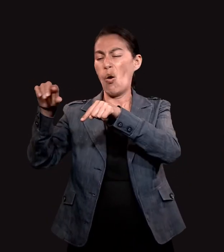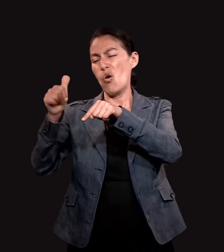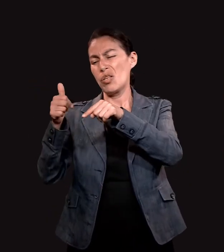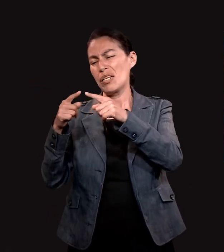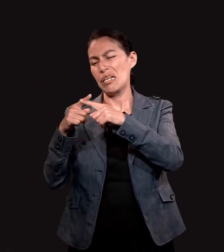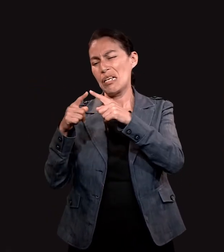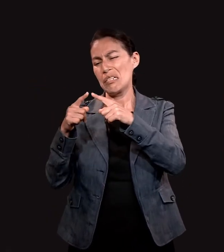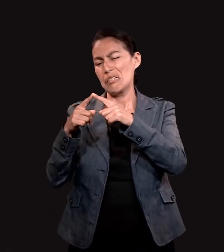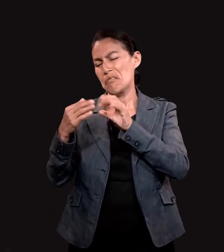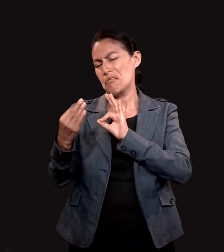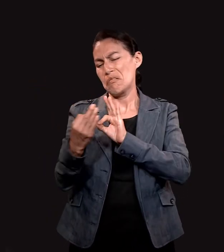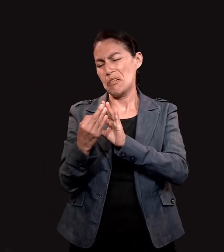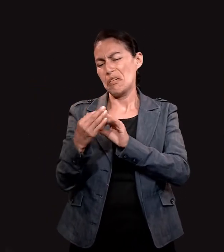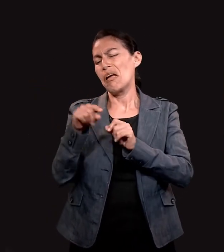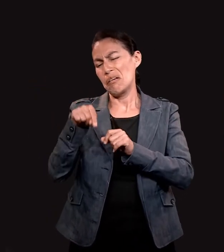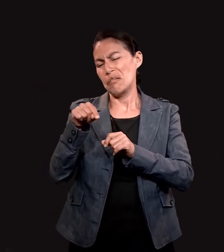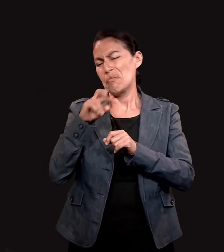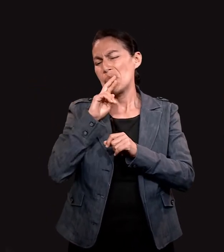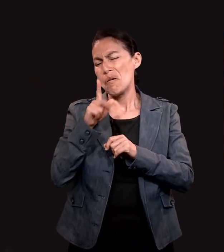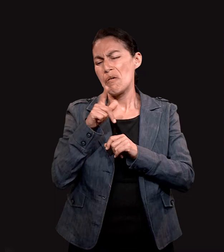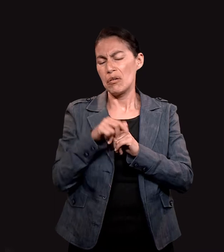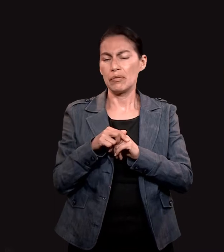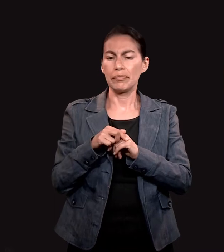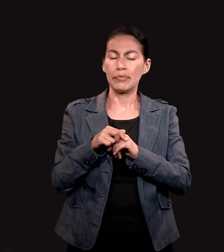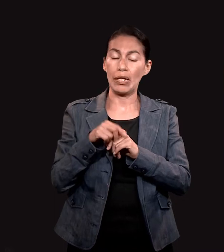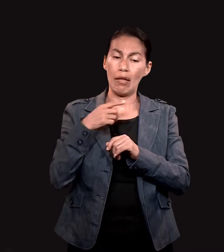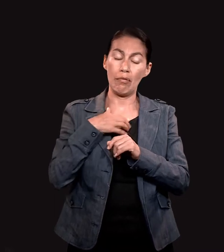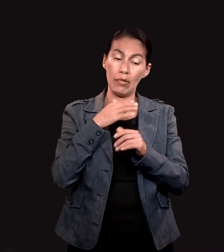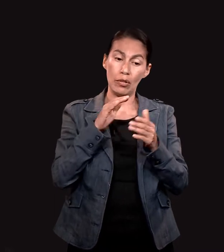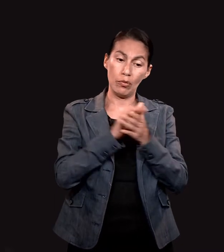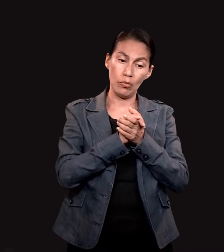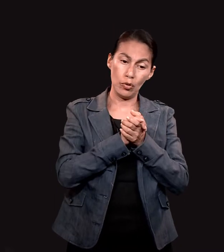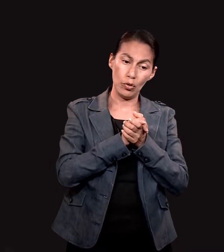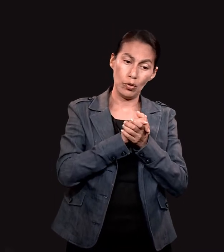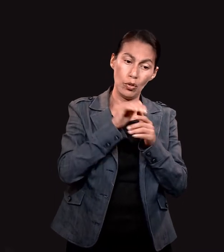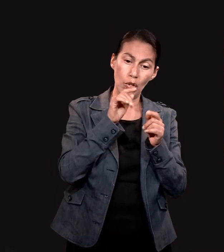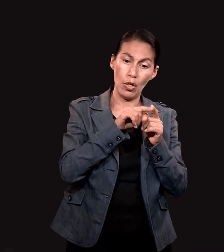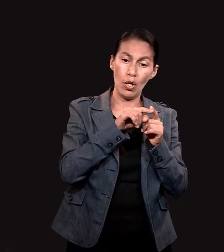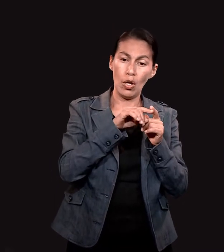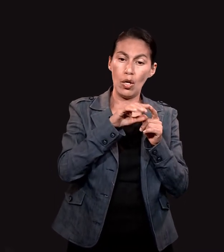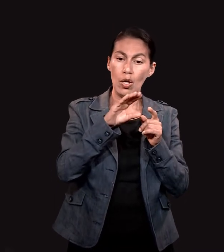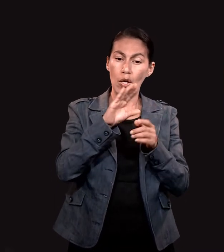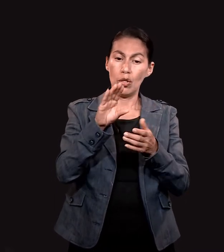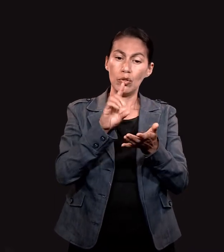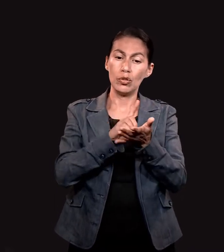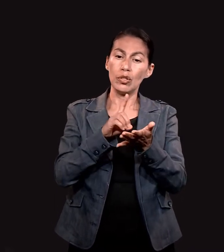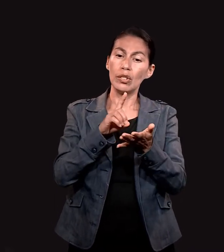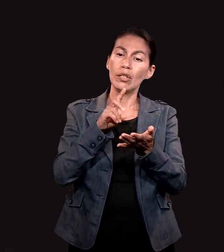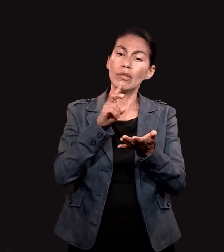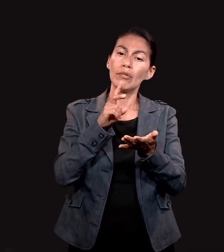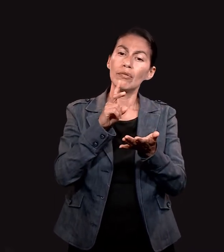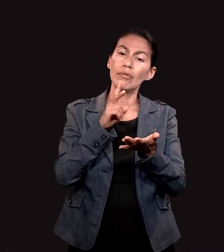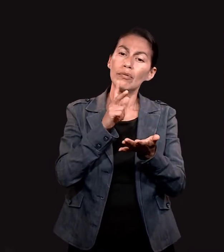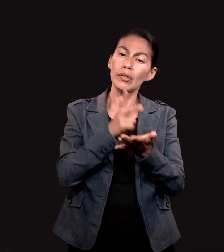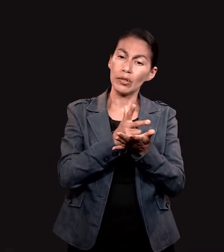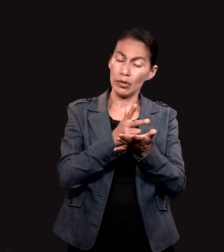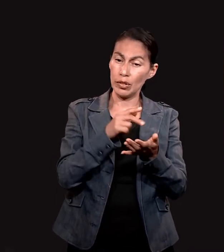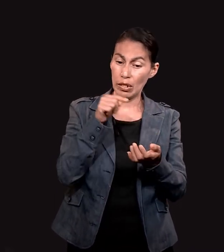en aquel entonces había graduado de la universidad en Ciudad Victoria, se había ido a vivir para allá, y él había puesto un restaurante de comida